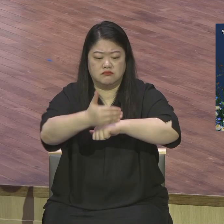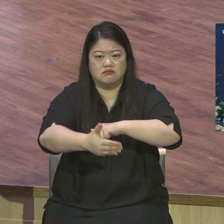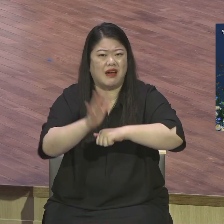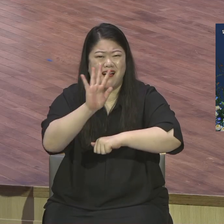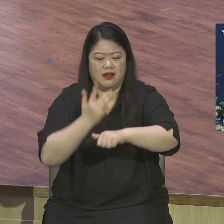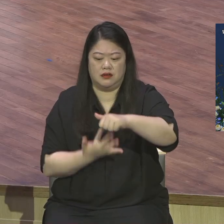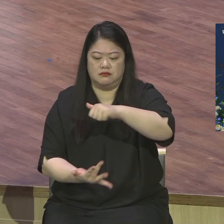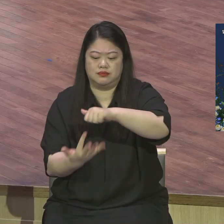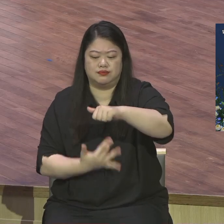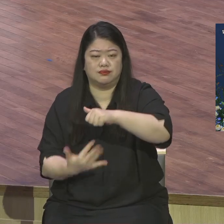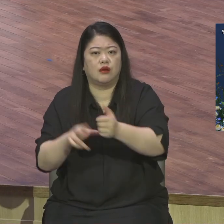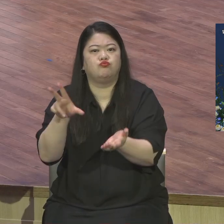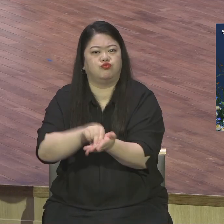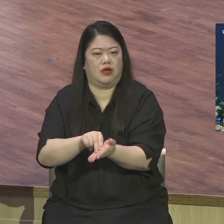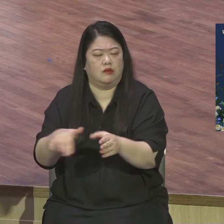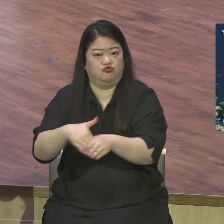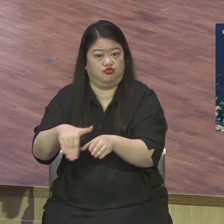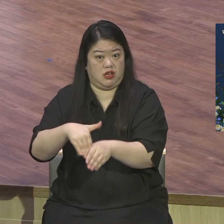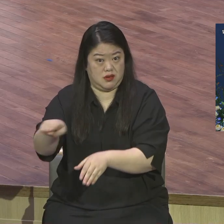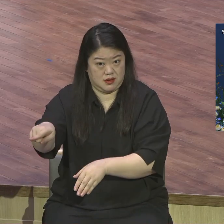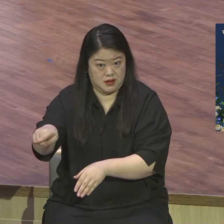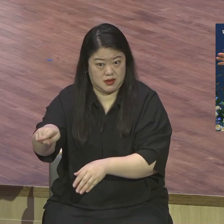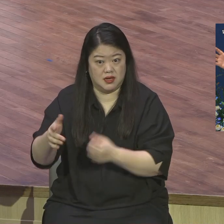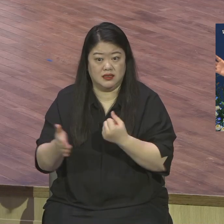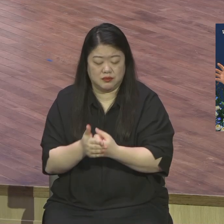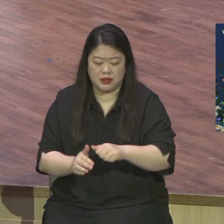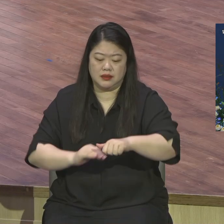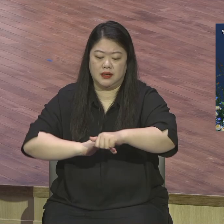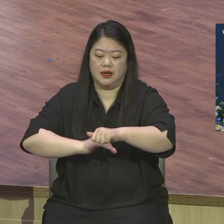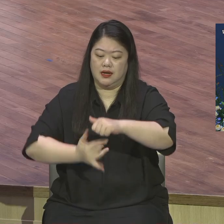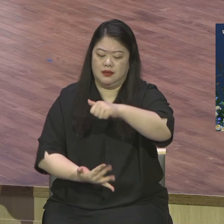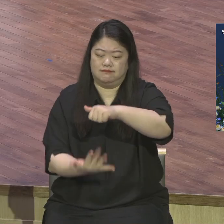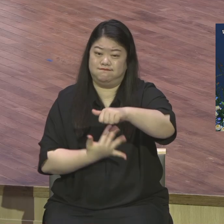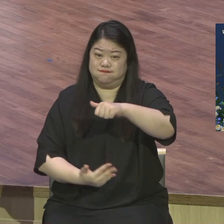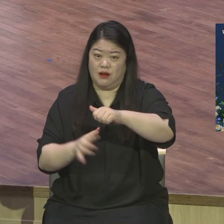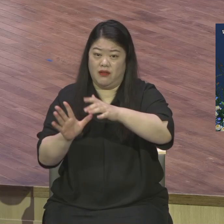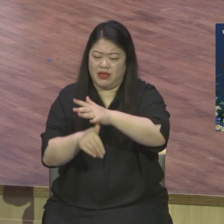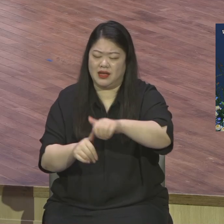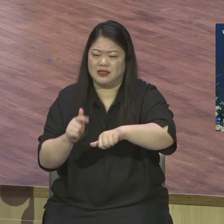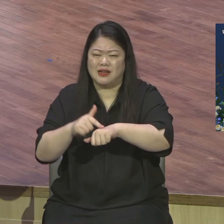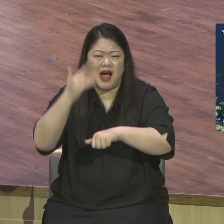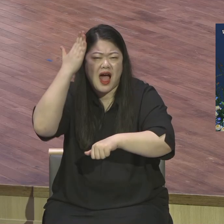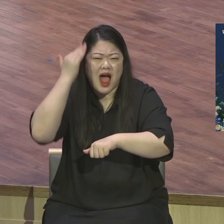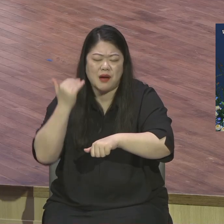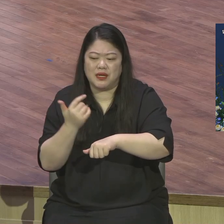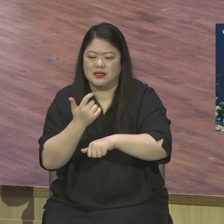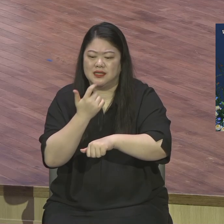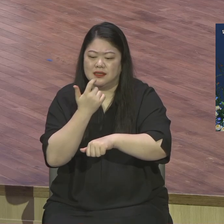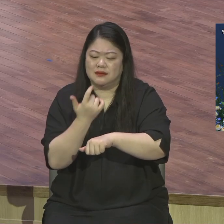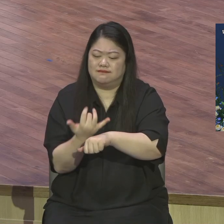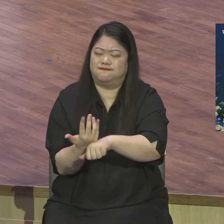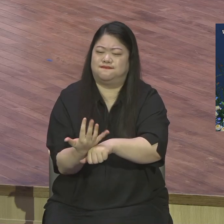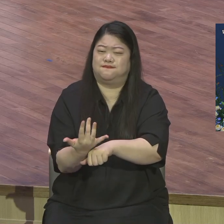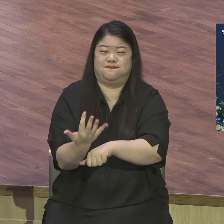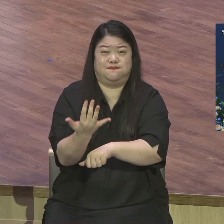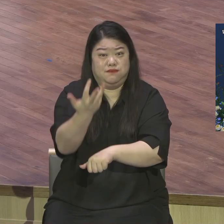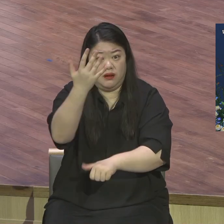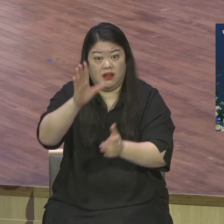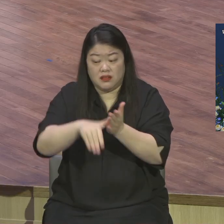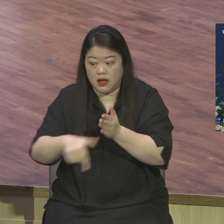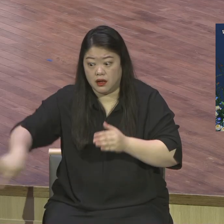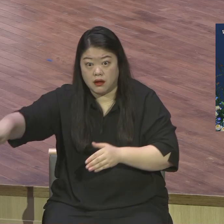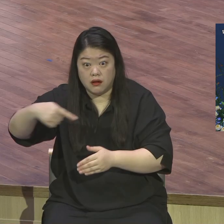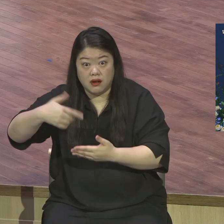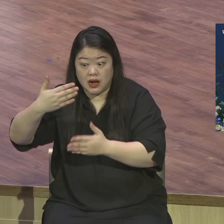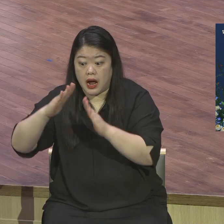하는데 막 들어와서 하는 연기가 화나죠. 그렇게 화장하는데 단 한 명 또 우는 사람이 없어.